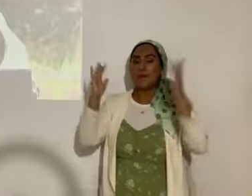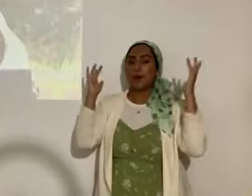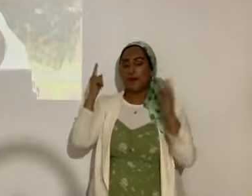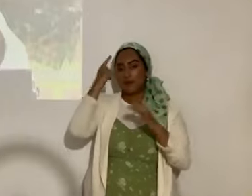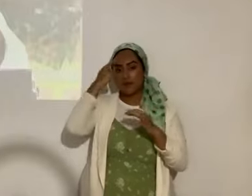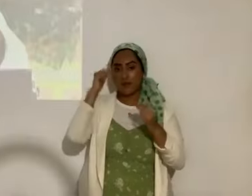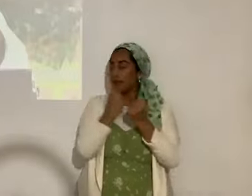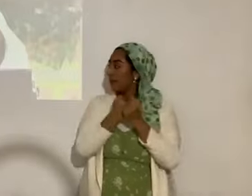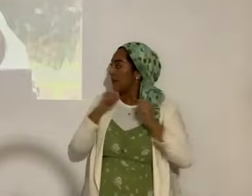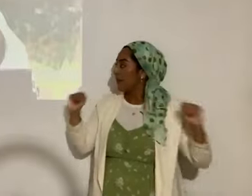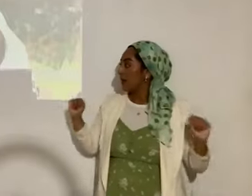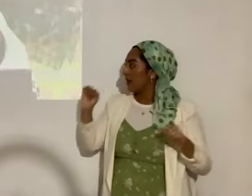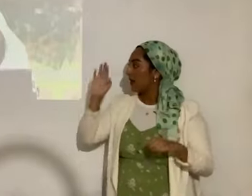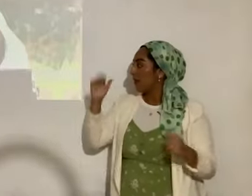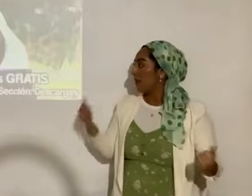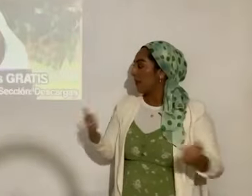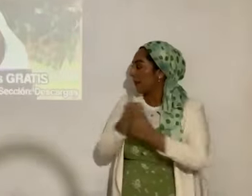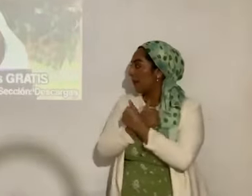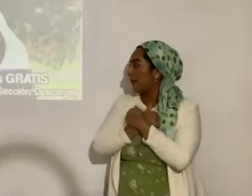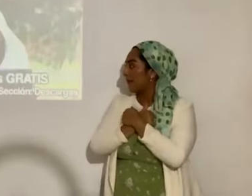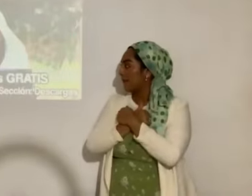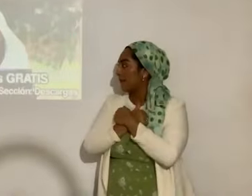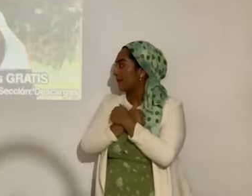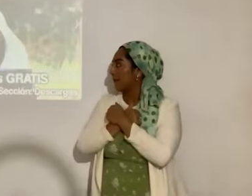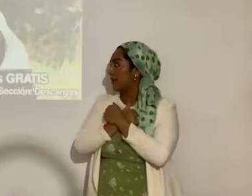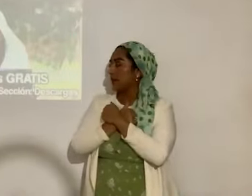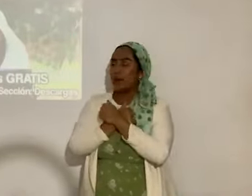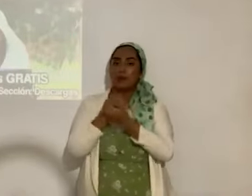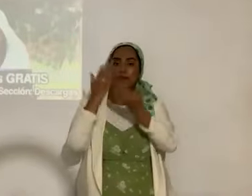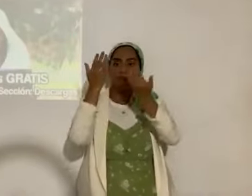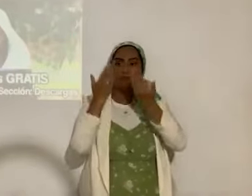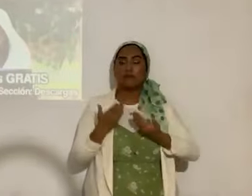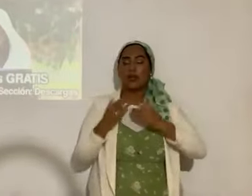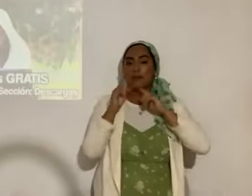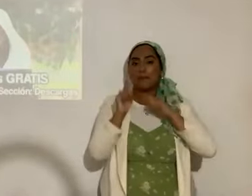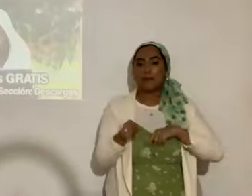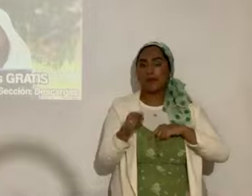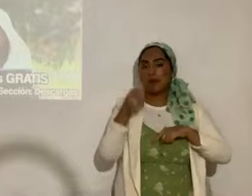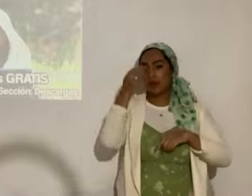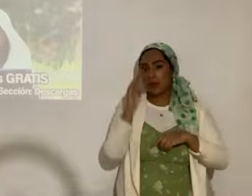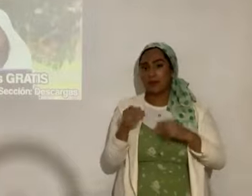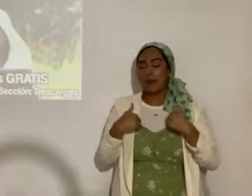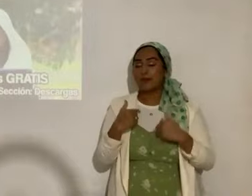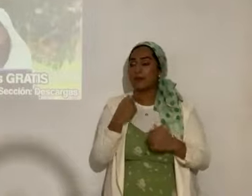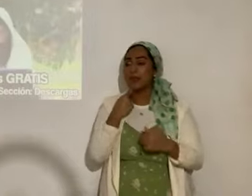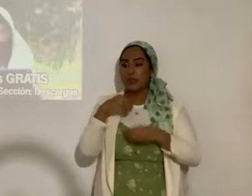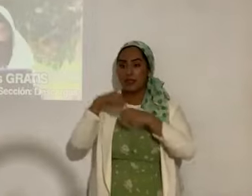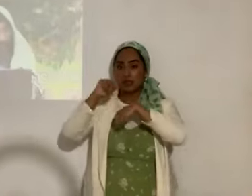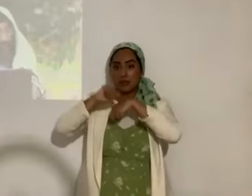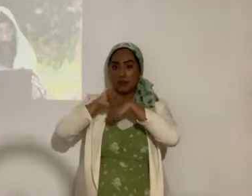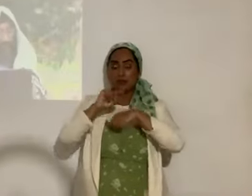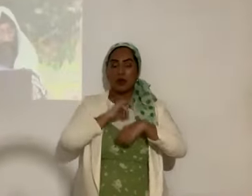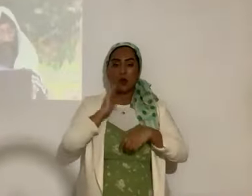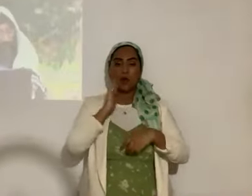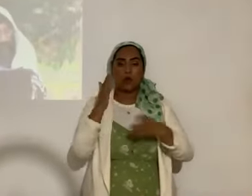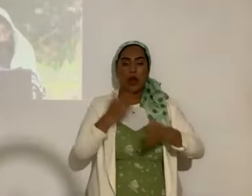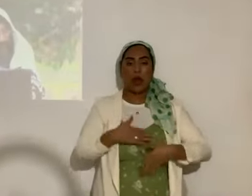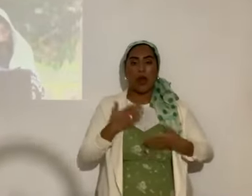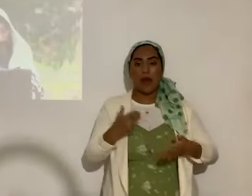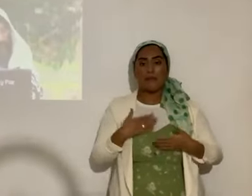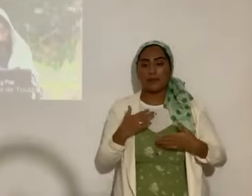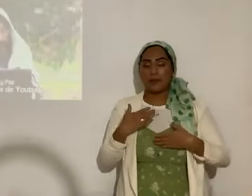sean librados tus amados Salva con Salva con tu diestra y Respóndeme Elohim ha dicho en sumixcam yo me alegraré